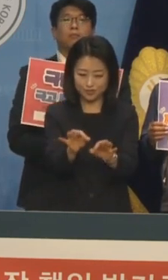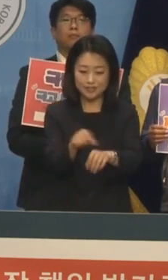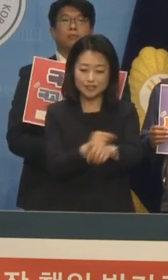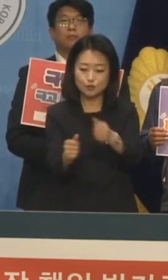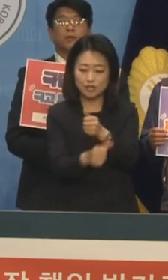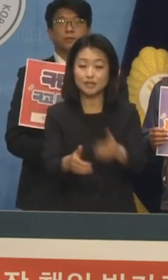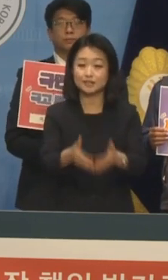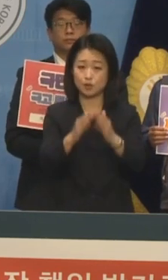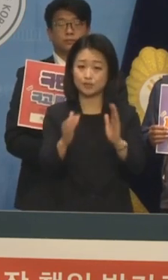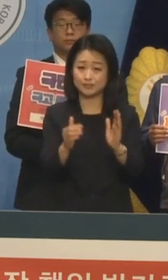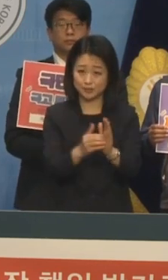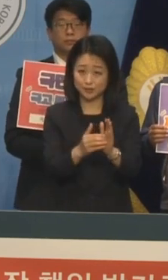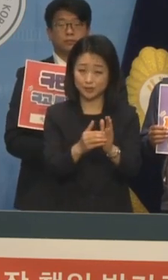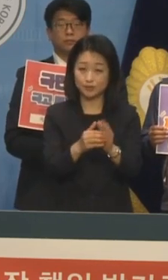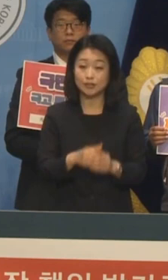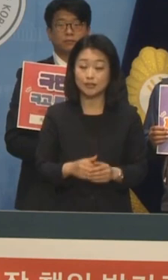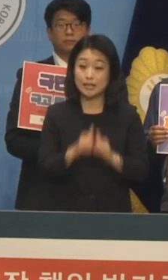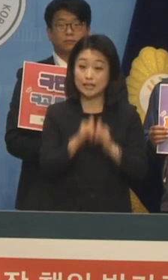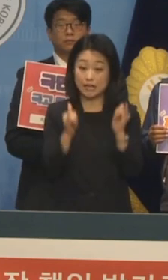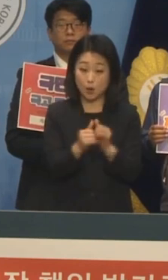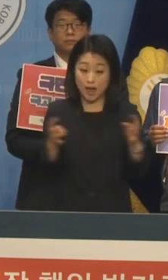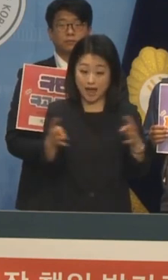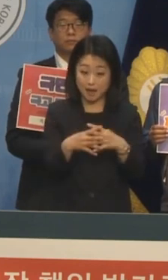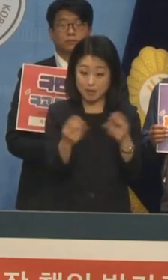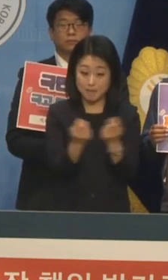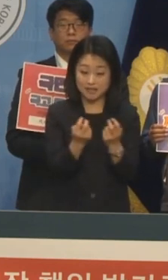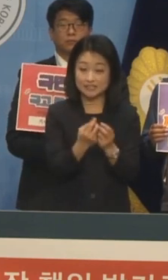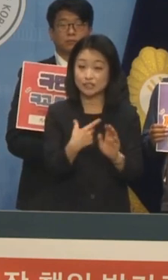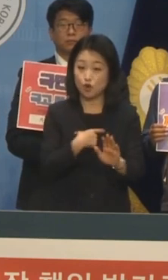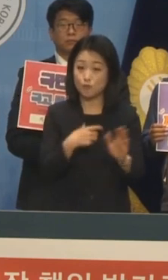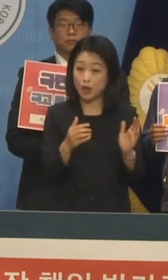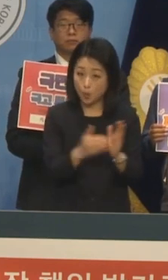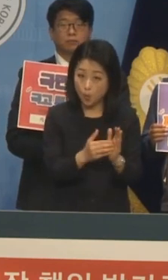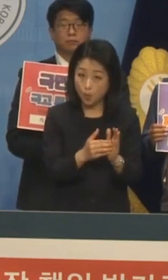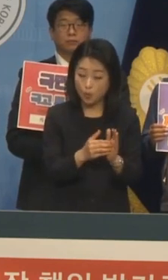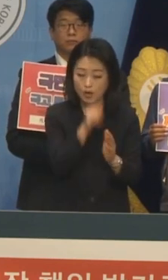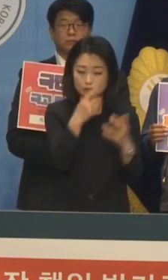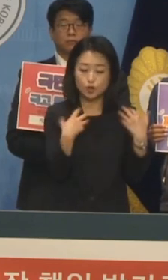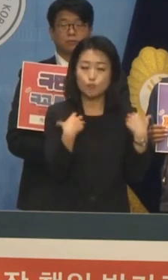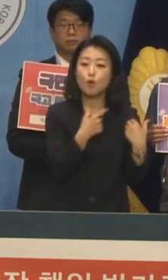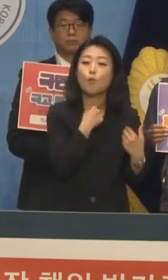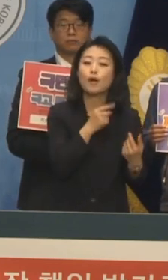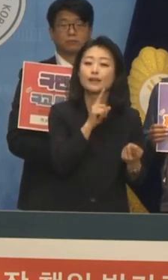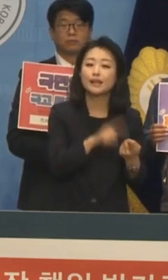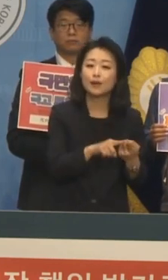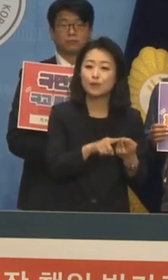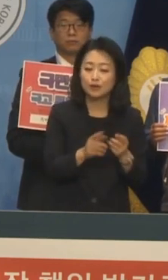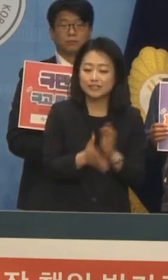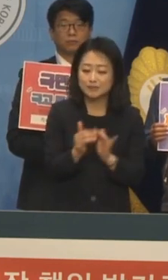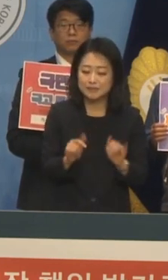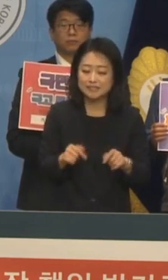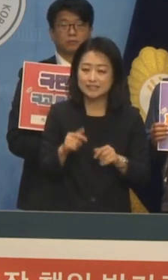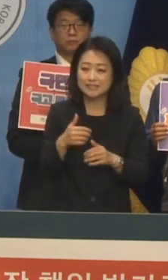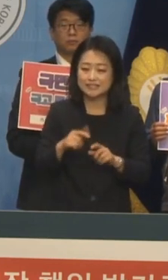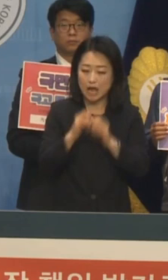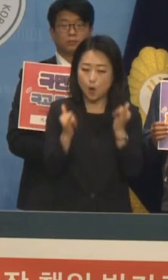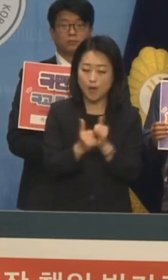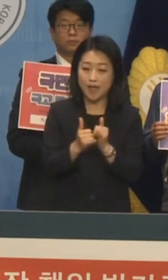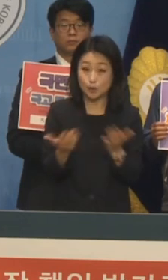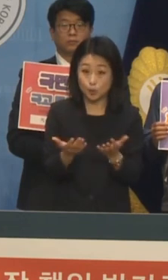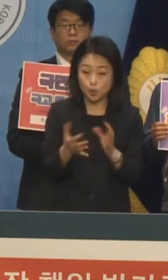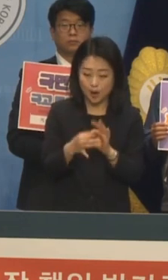특위 구성과 운영도 사회적 합의 방식을 거부하고 정부 여당이 입맛대로 노동시민사회의 참여를 배제한 채